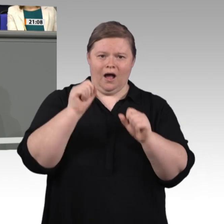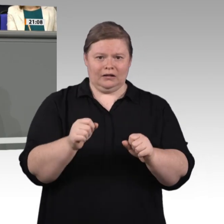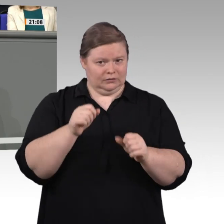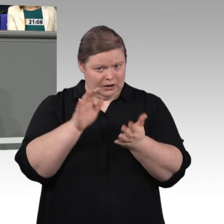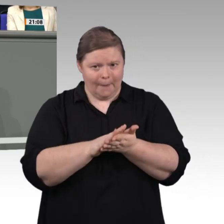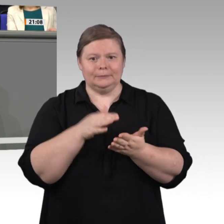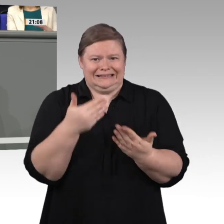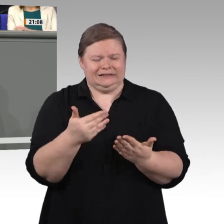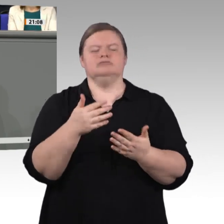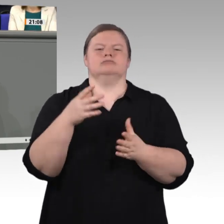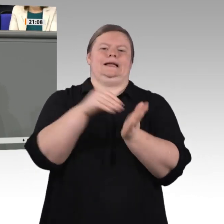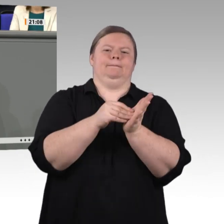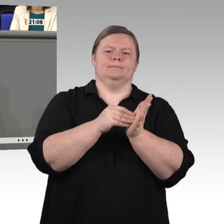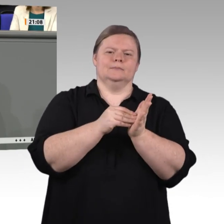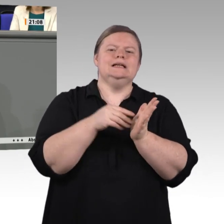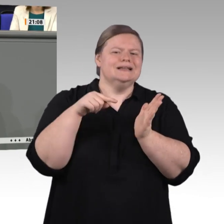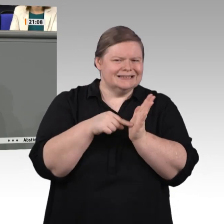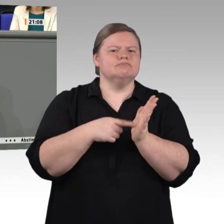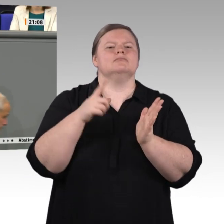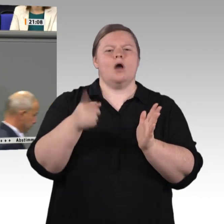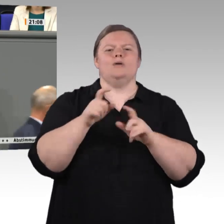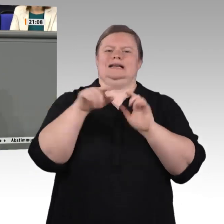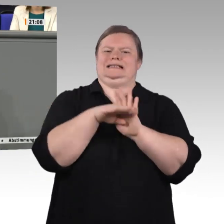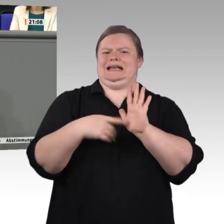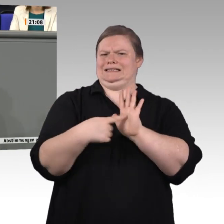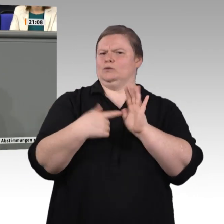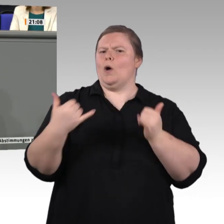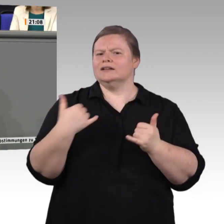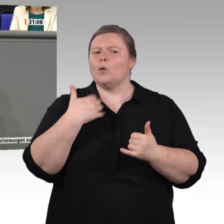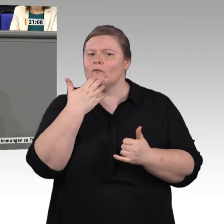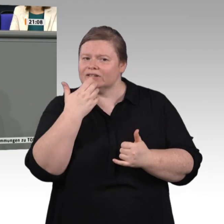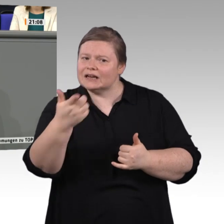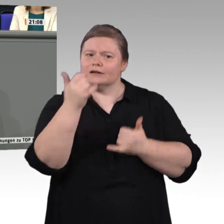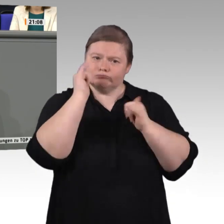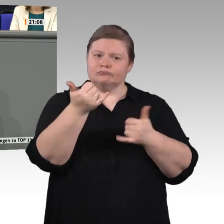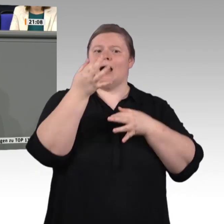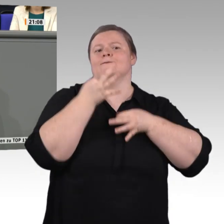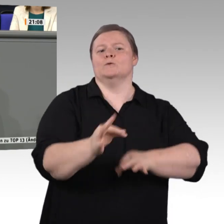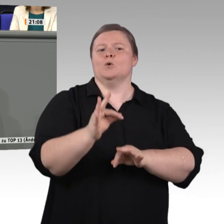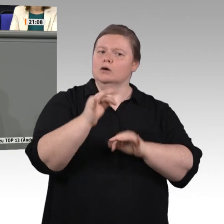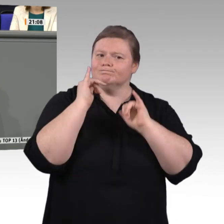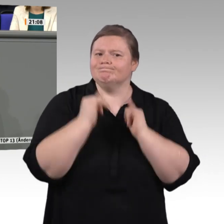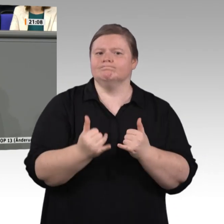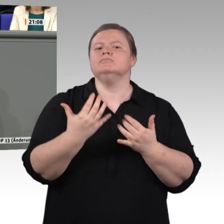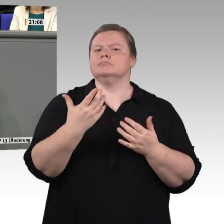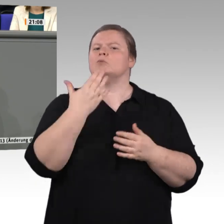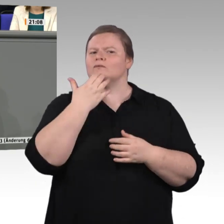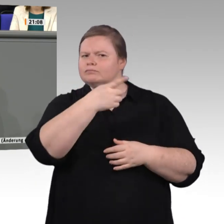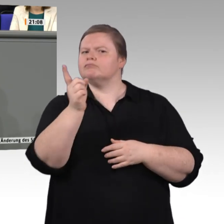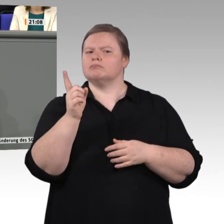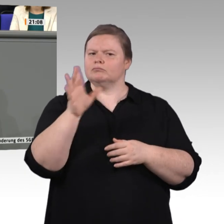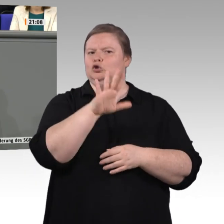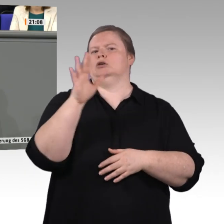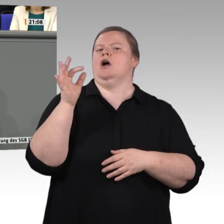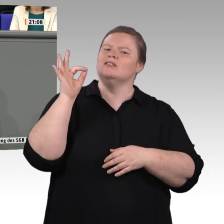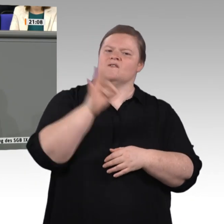Verfahren befindlichen Angehörigenentlastungsgesetz. Werden wir weitere Verbesserungen vornehmen für die Menschen mit einer